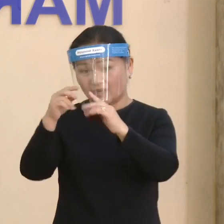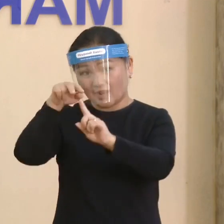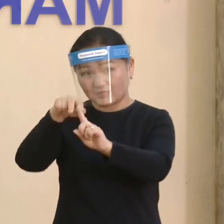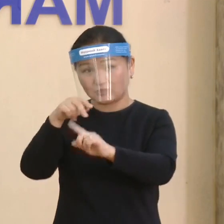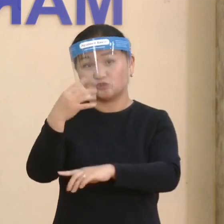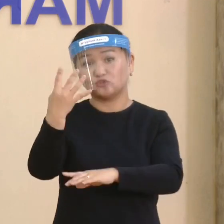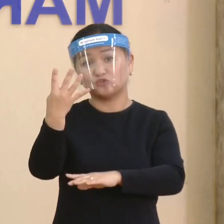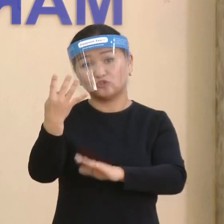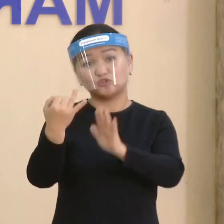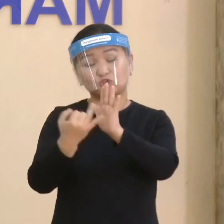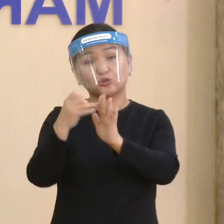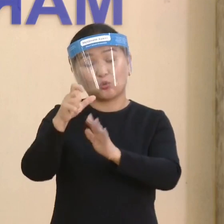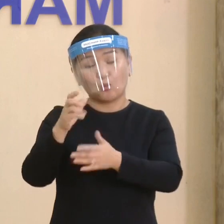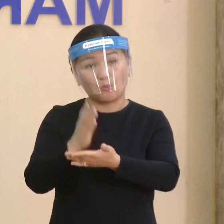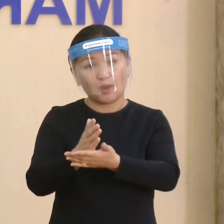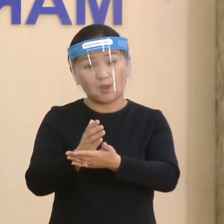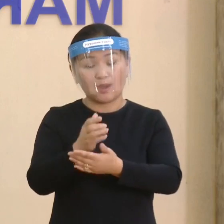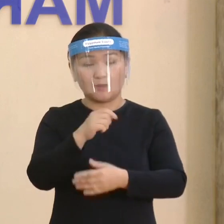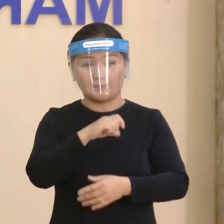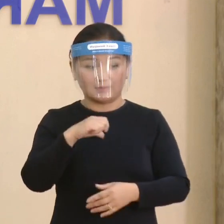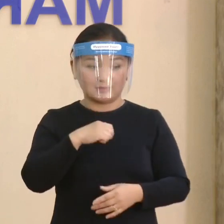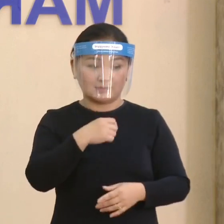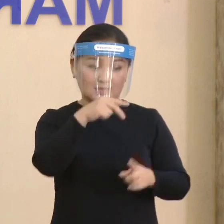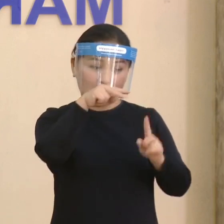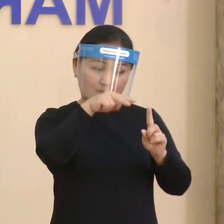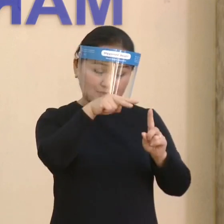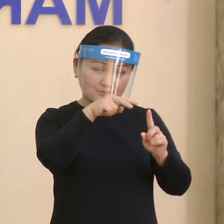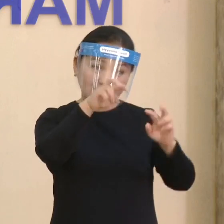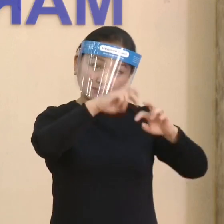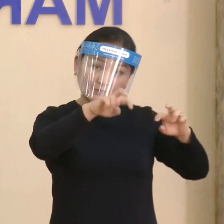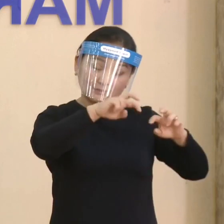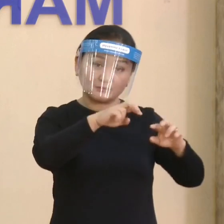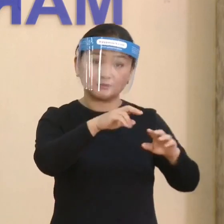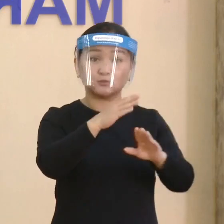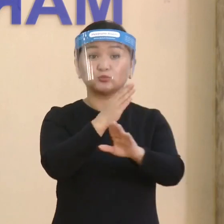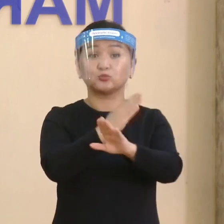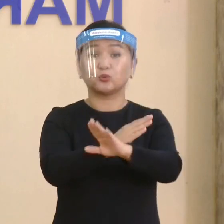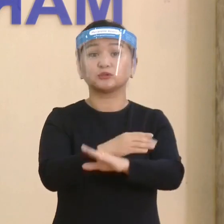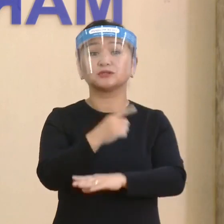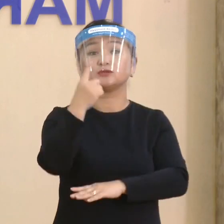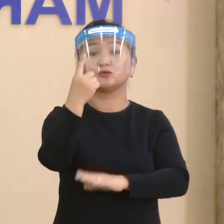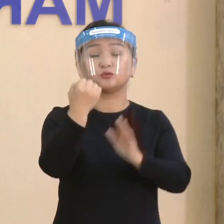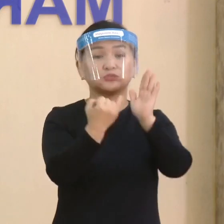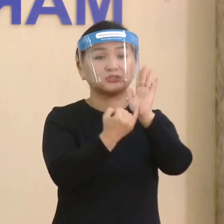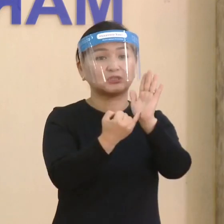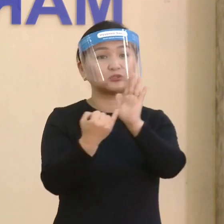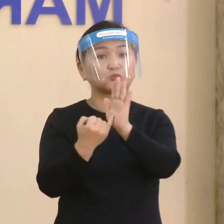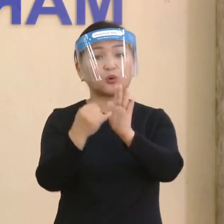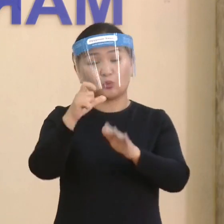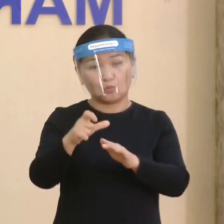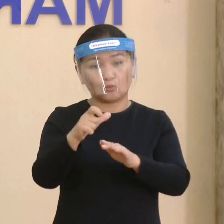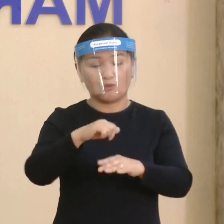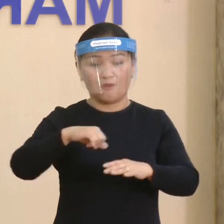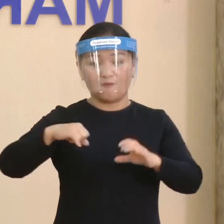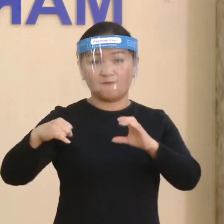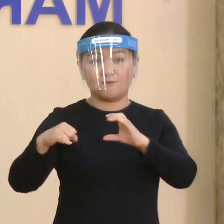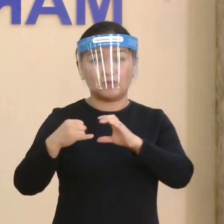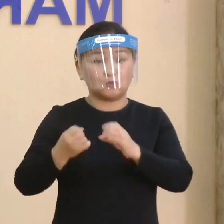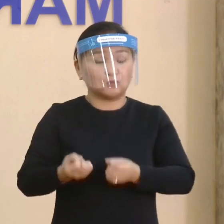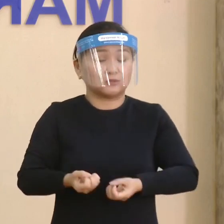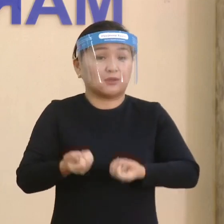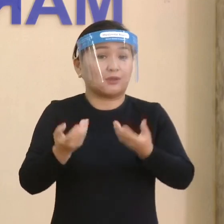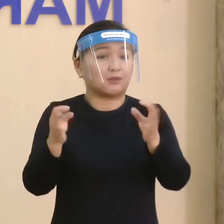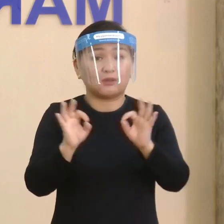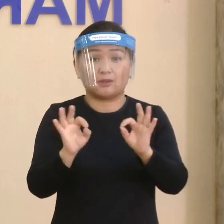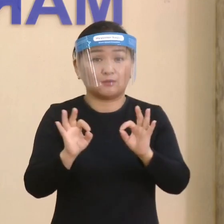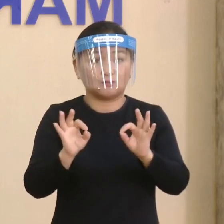За бидний одоо ажилт хандлтаас гарсан 166 хүн байна. Тэгэхээр энэ хүмүүс маань бүгд одоо вирус илрээгүй нөхцөл байна л